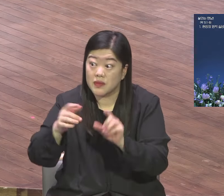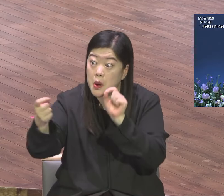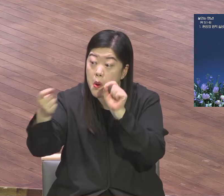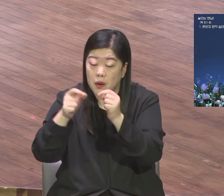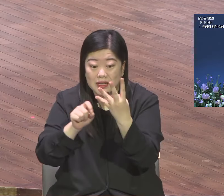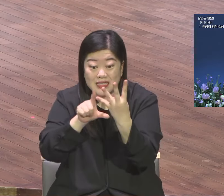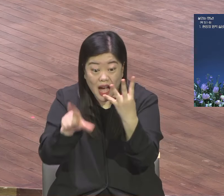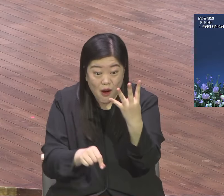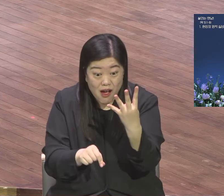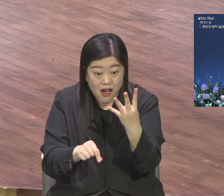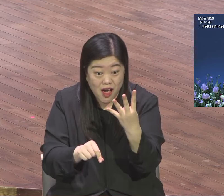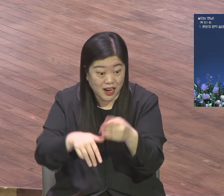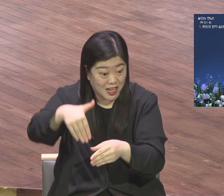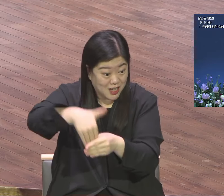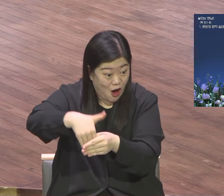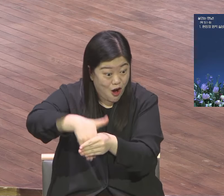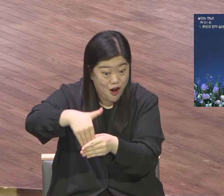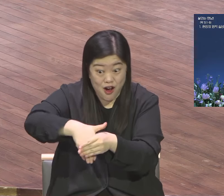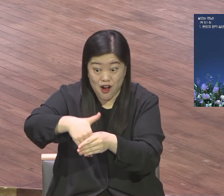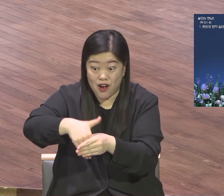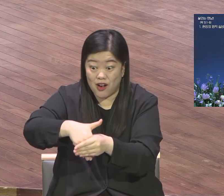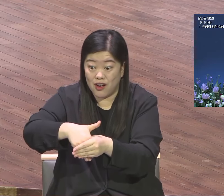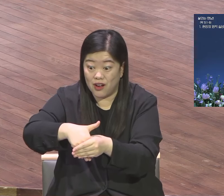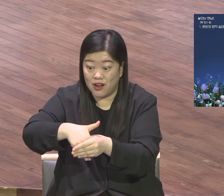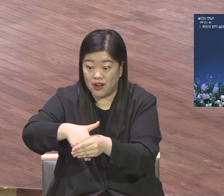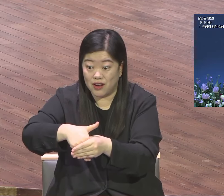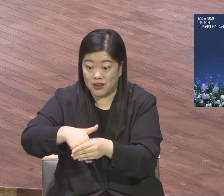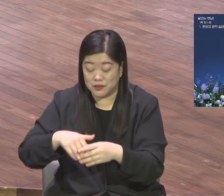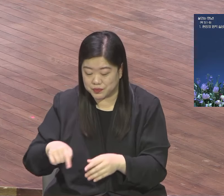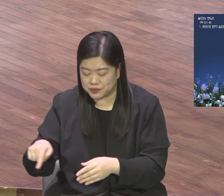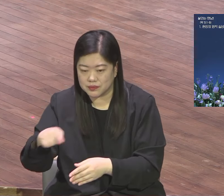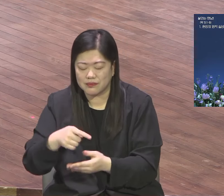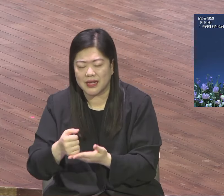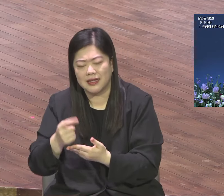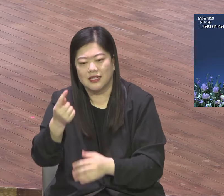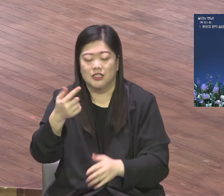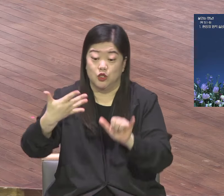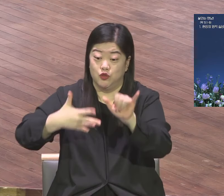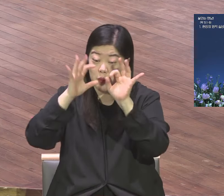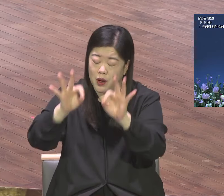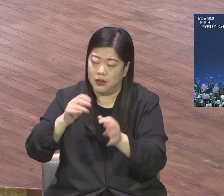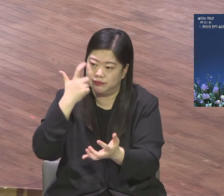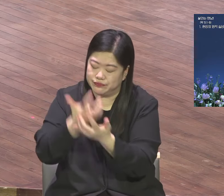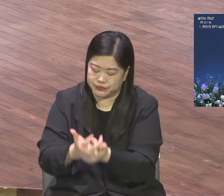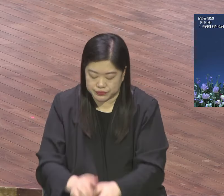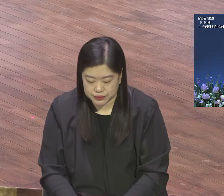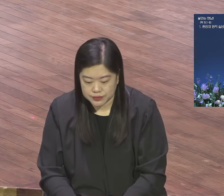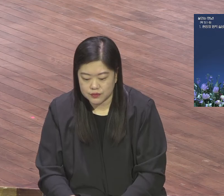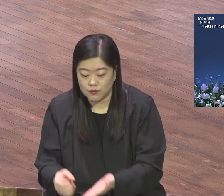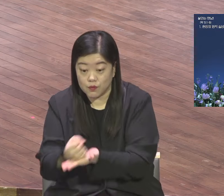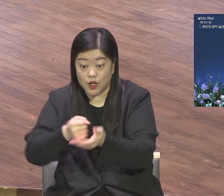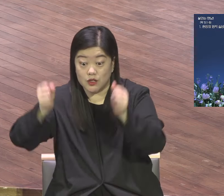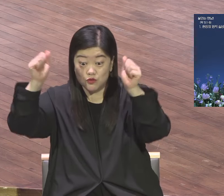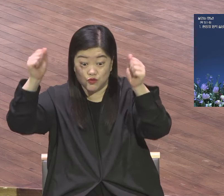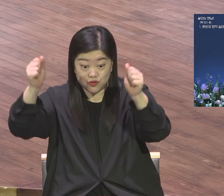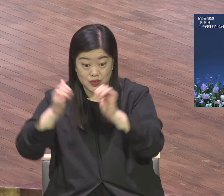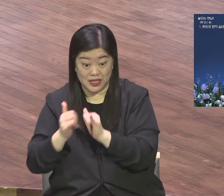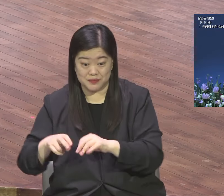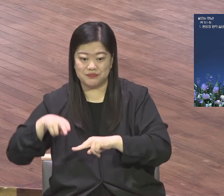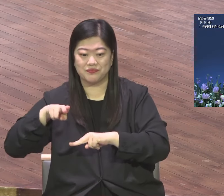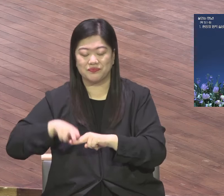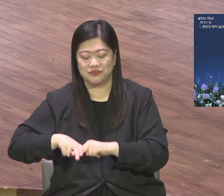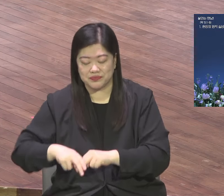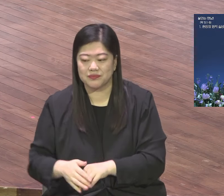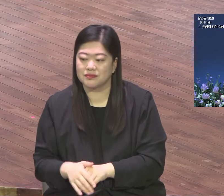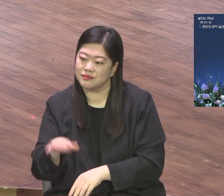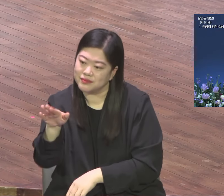계속 만들고 있잖아요. 후보들이 막 점쟁이 찾아가 가지고 그래가지고 어떻게 될 거냐고 비일비재하게 지금 막 일어나고